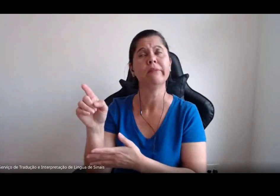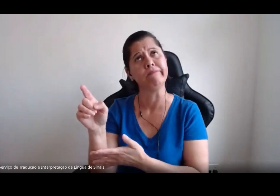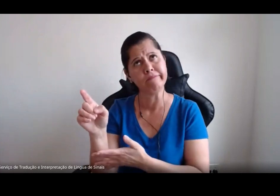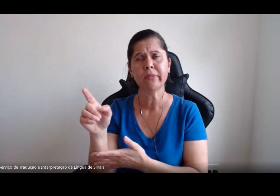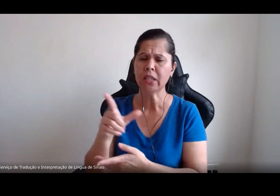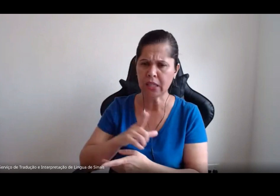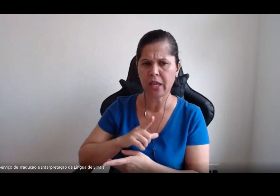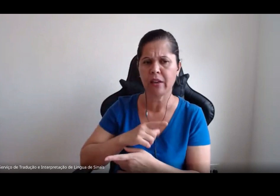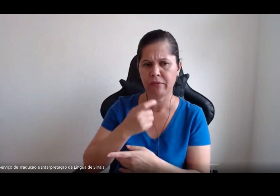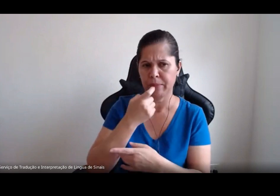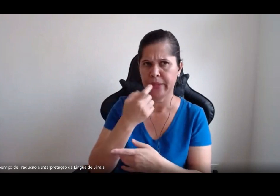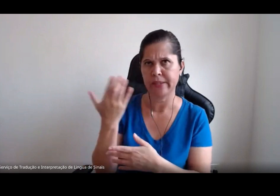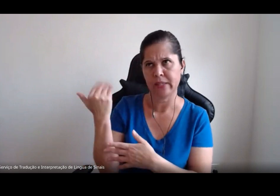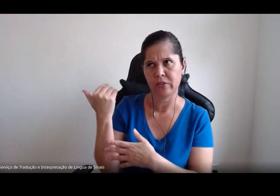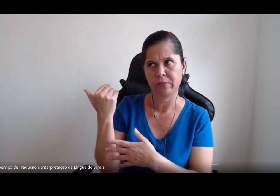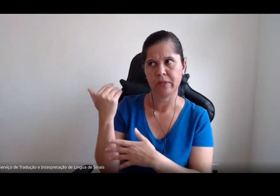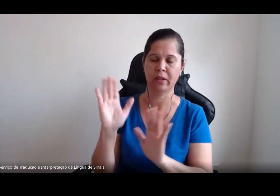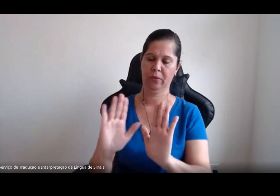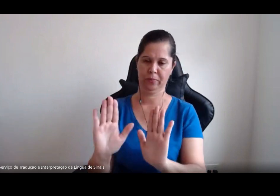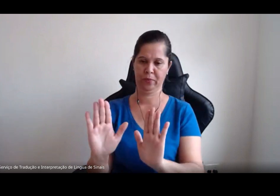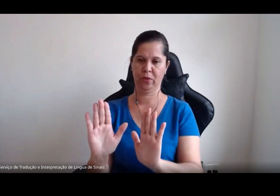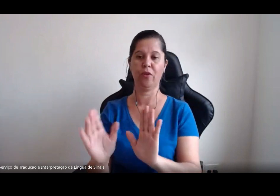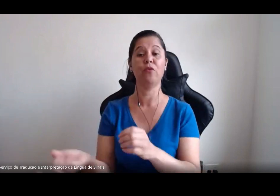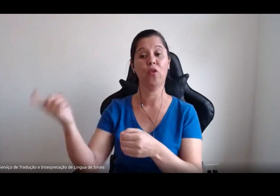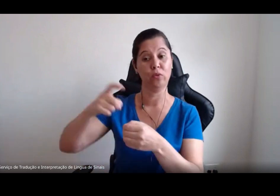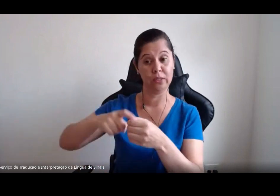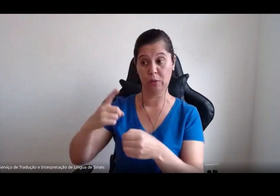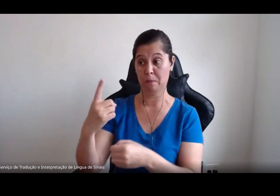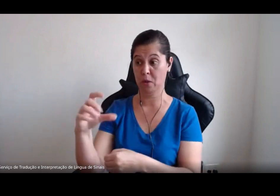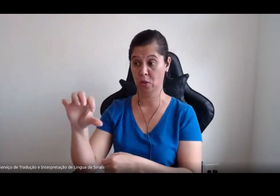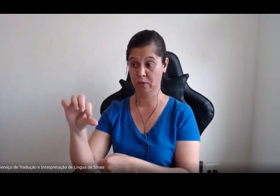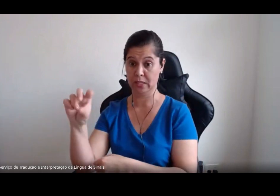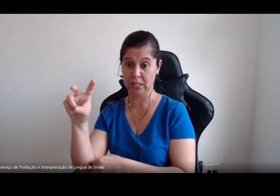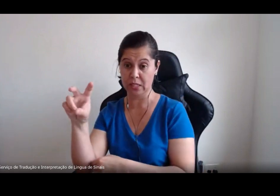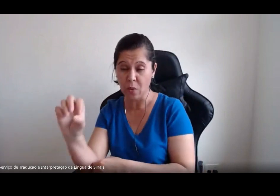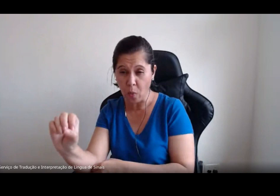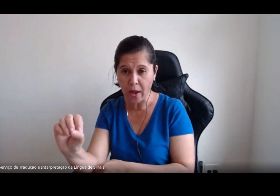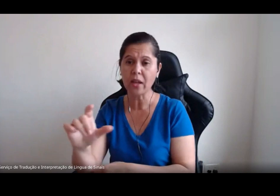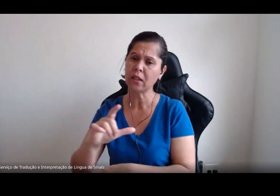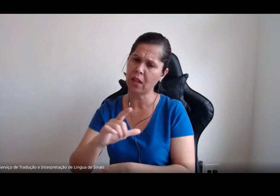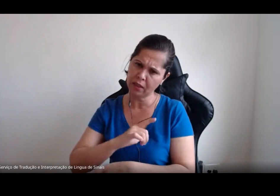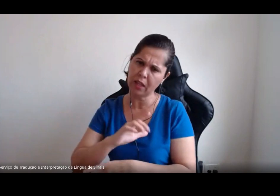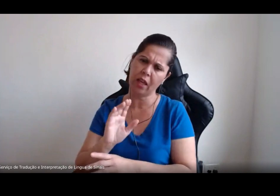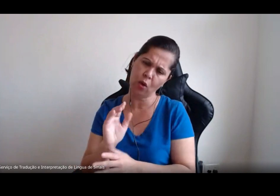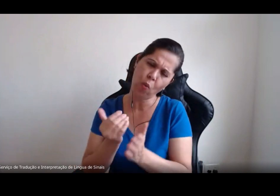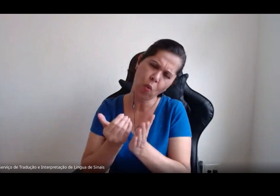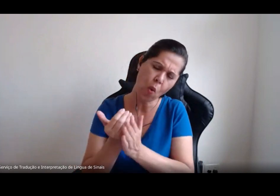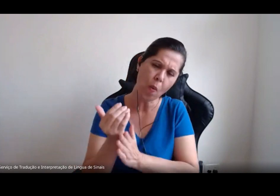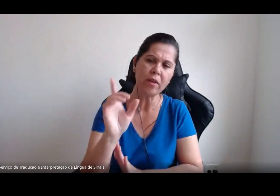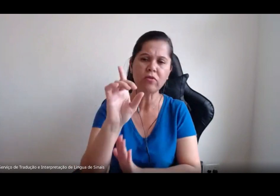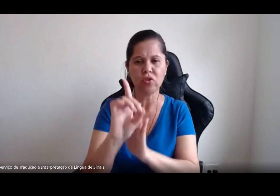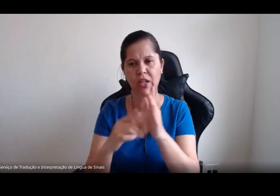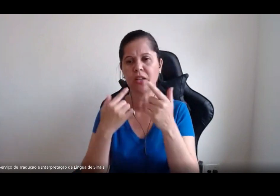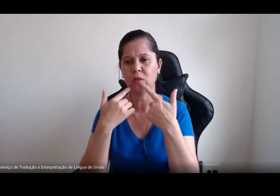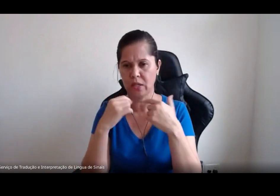Muito mais recentemente, então, peraí, já nos anos 50, a gente tem um começo de